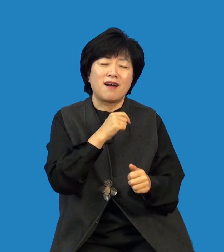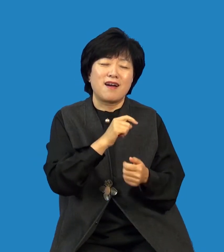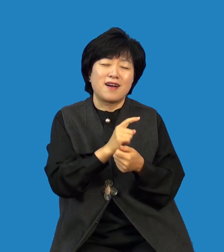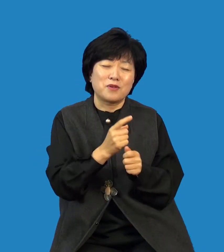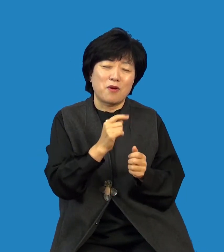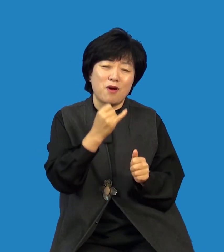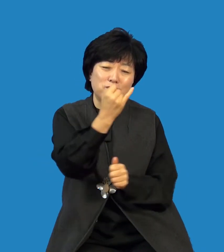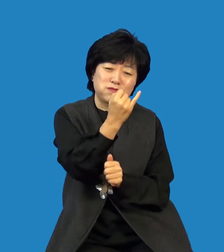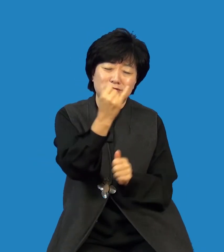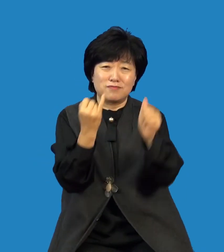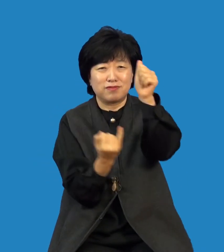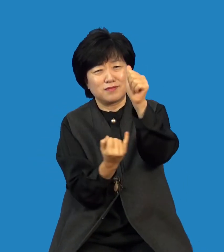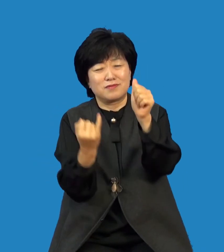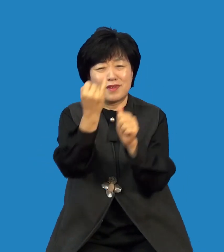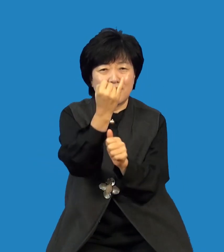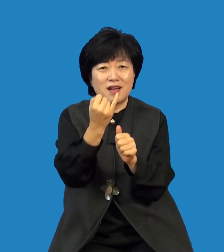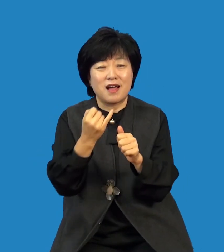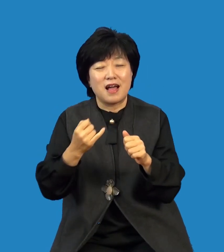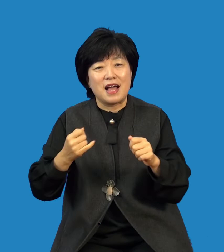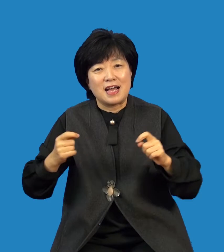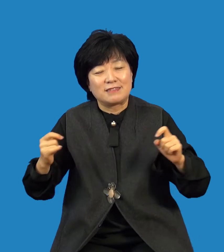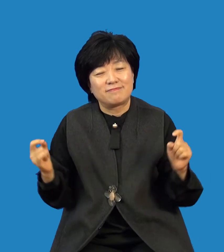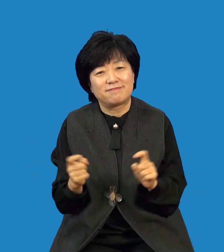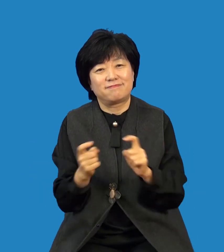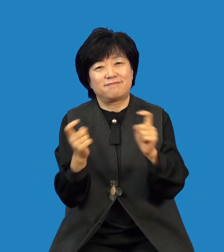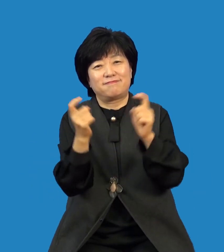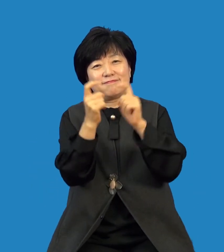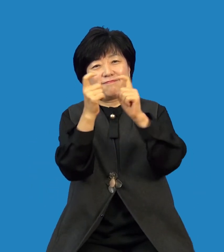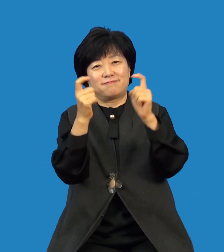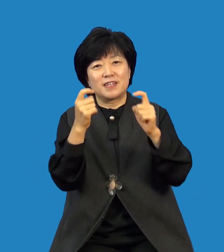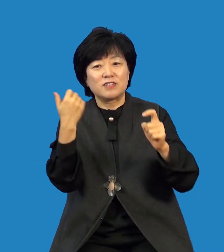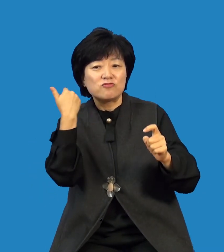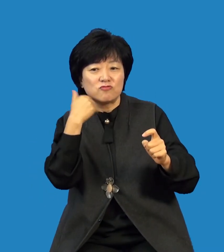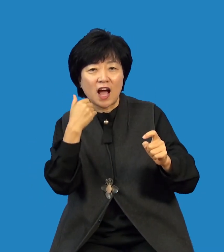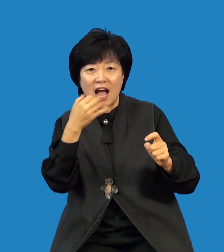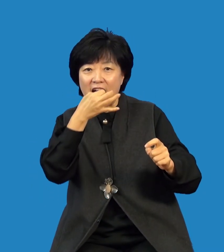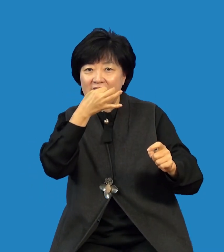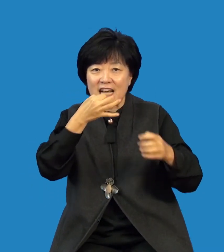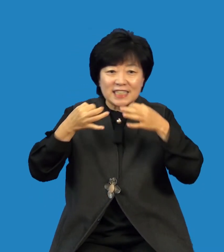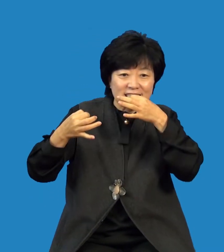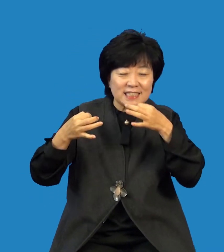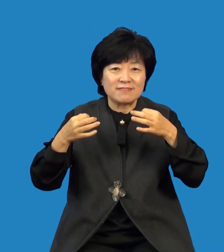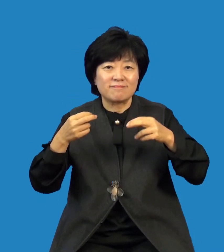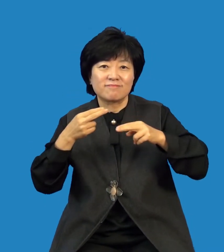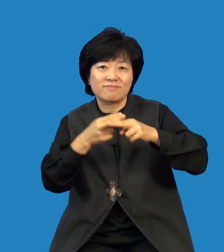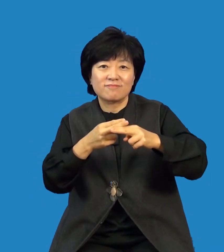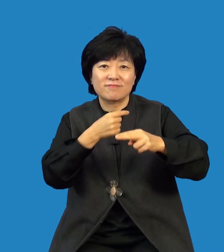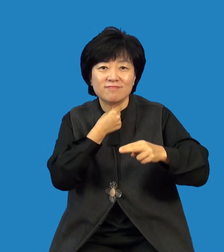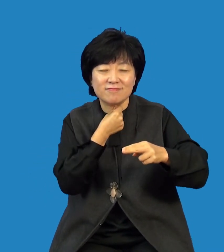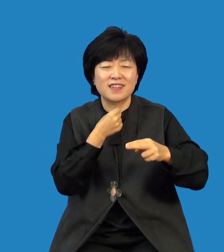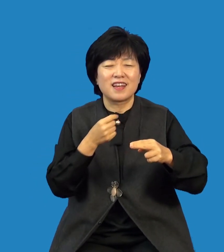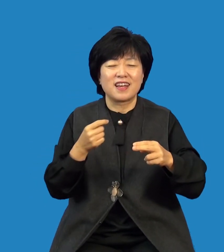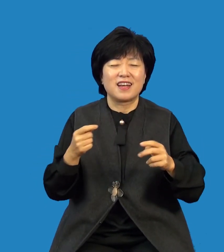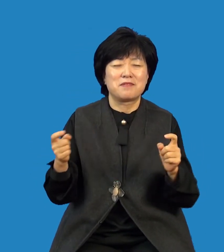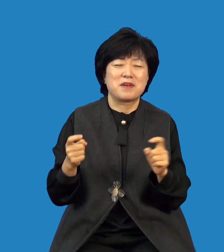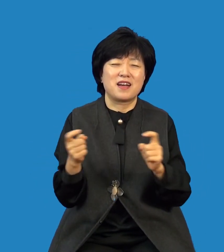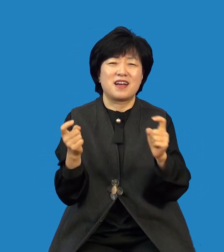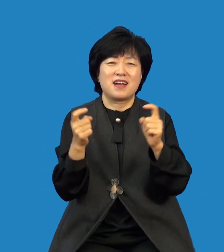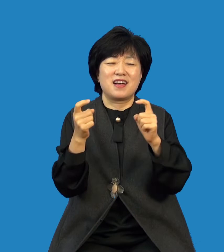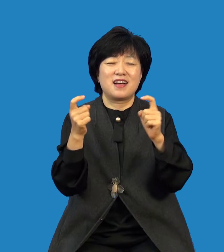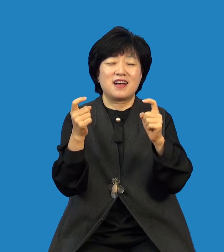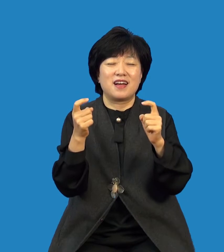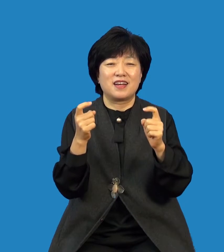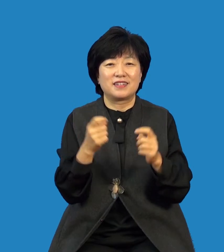그래서 우리가 결혼 생활을 하다 보면 치열하게 주도권 싸움을 하죠. 누가 조종관을 잡을 건가. 그런데 사실은 그렇게 조종관을 잡고